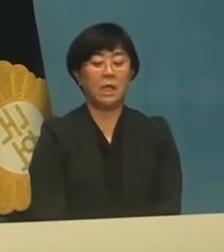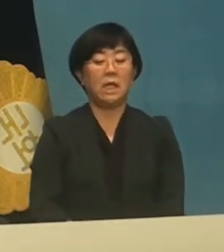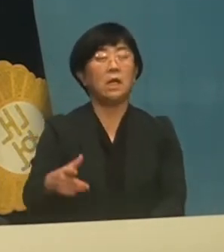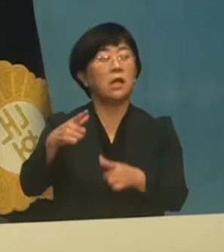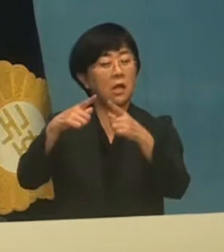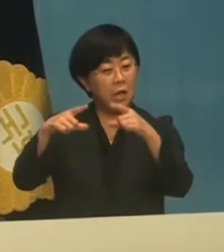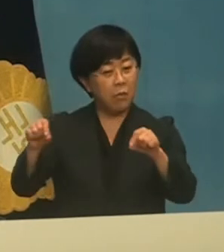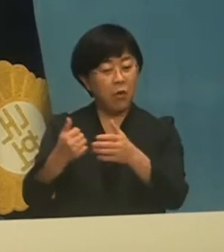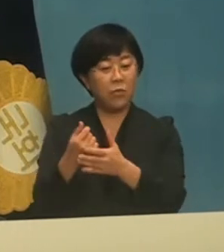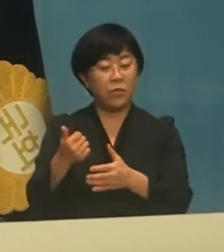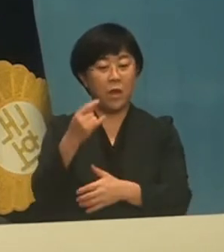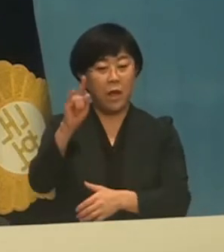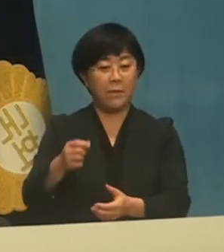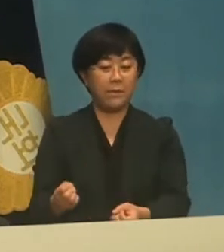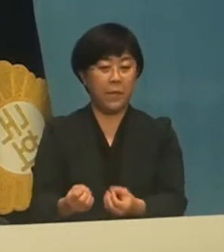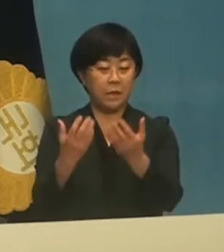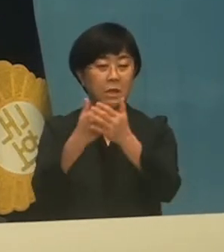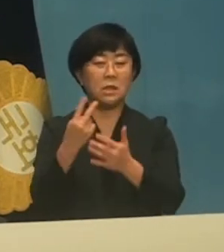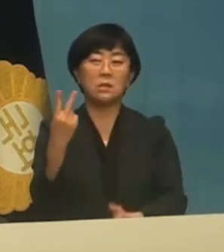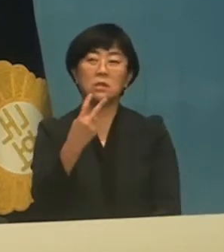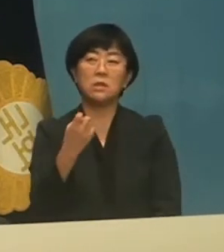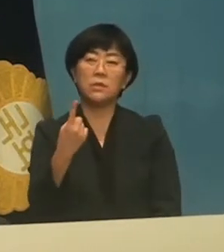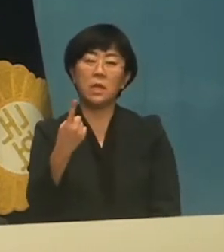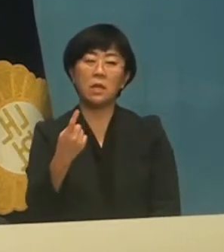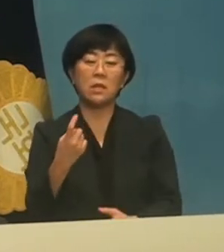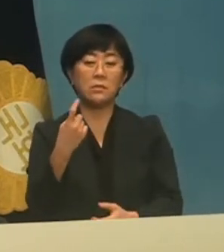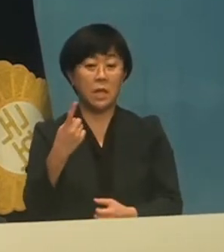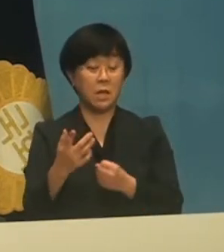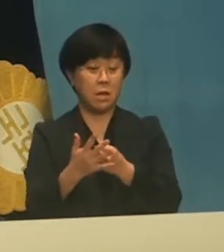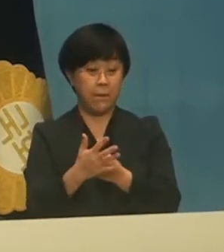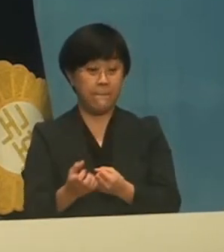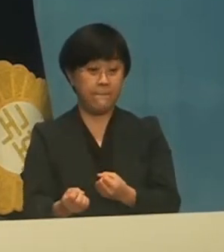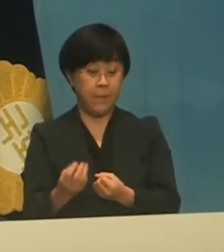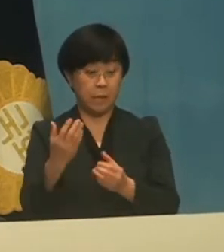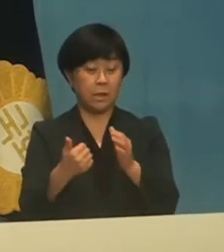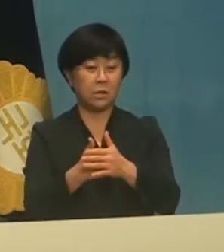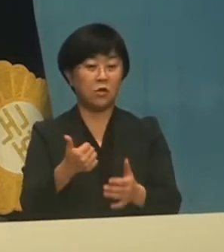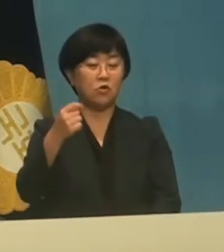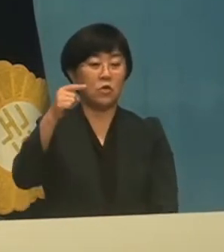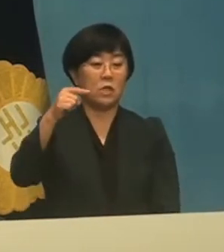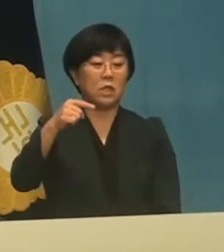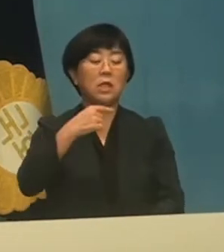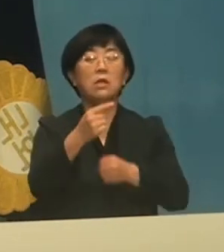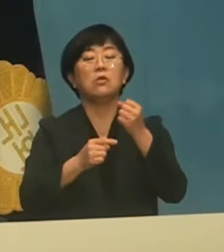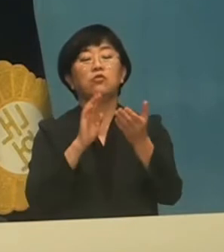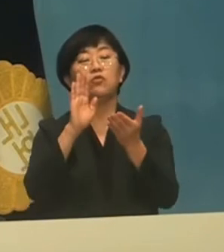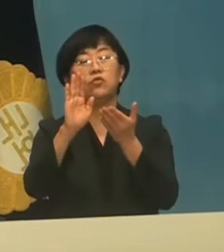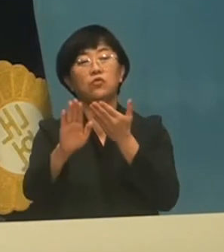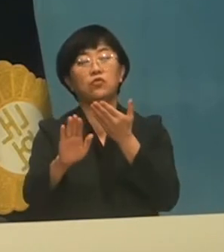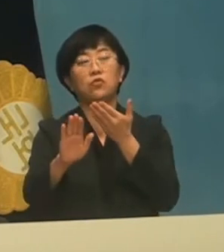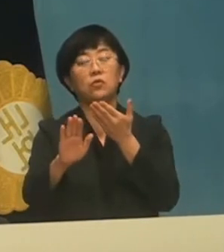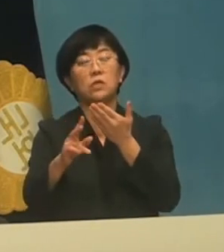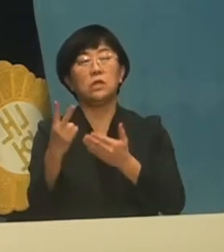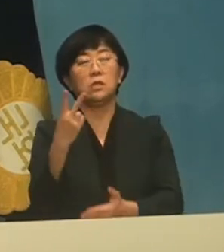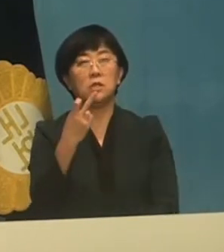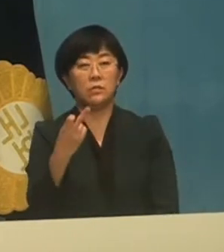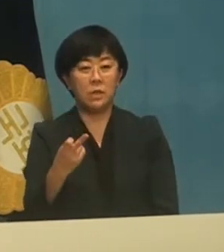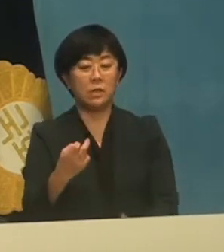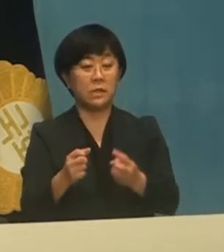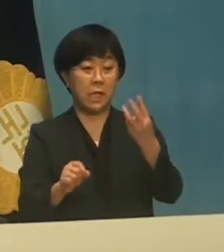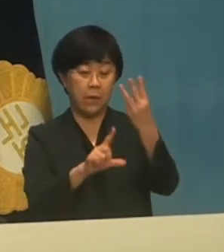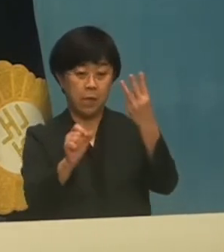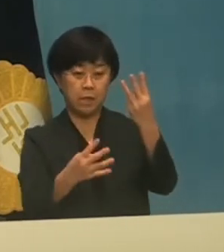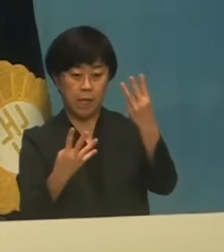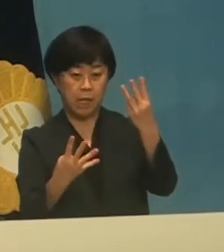사고는 2011년 3월 11일에 발생했습니다. 녹색당은 후쿠시마 참사 1년 후인 2012년 3월 4일